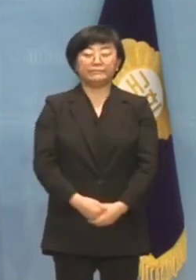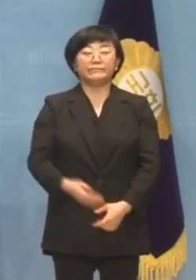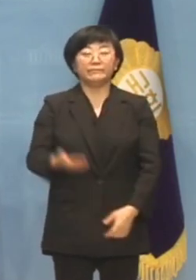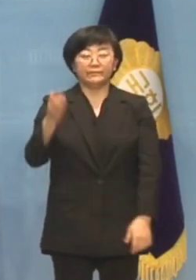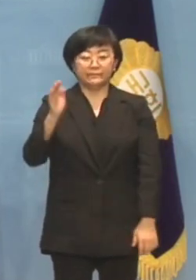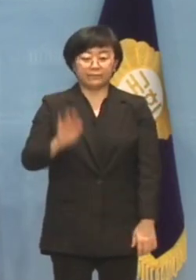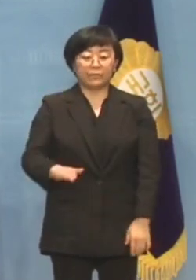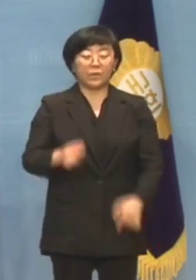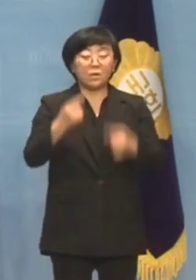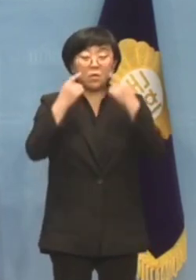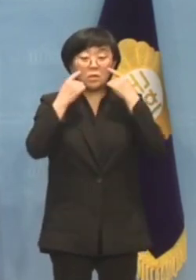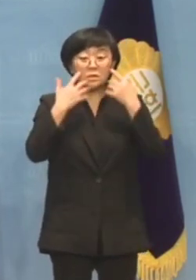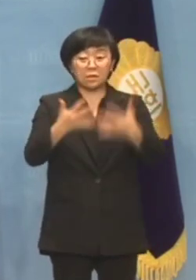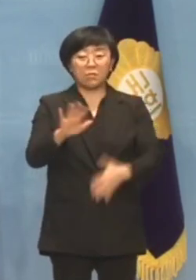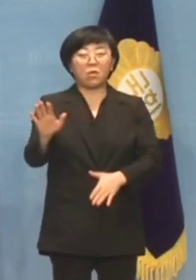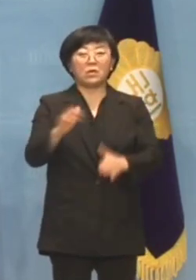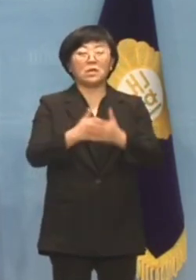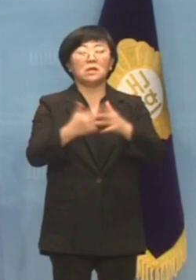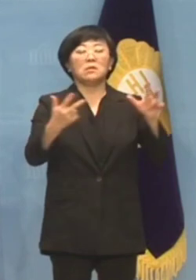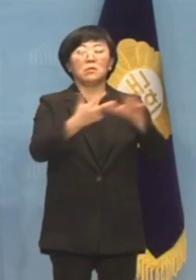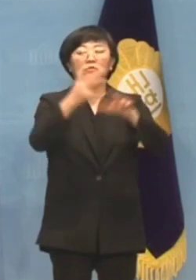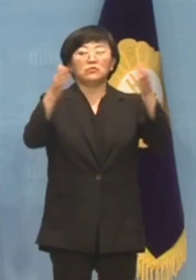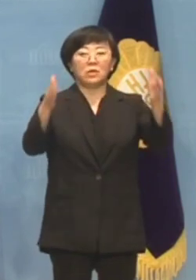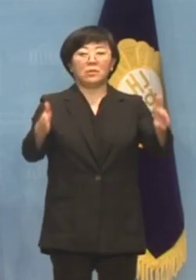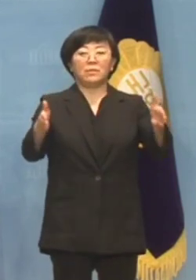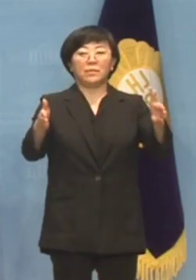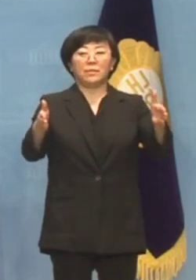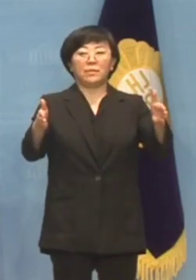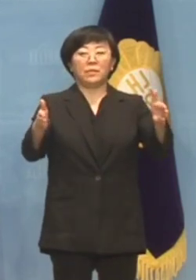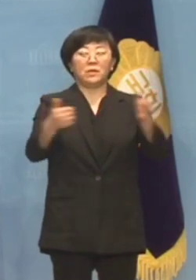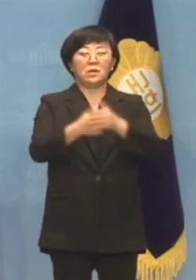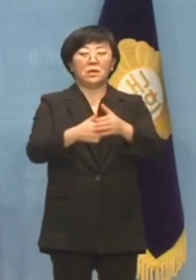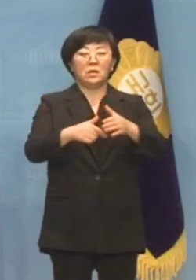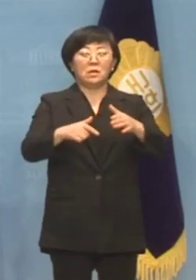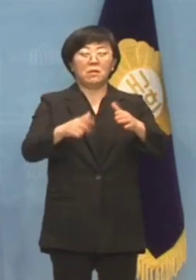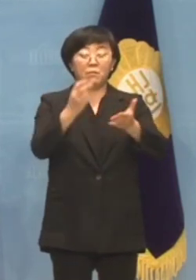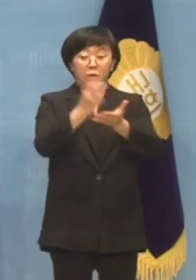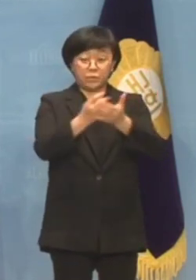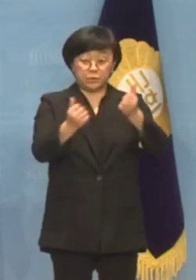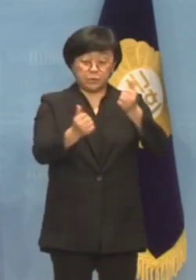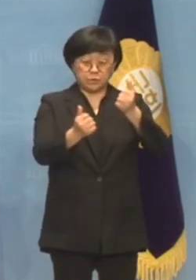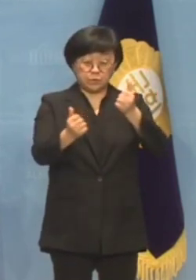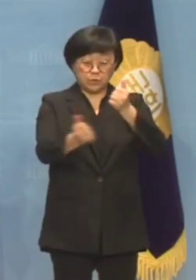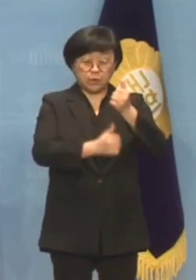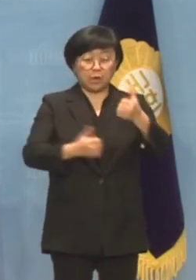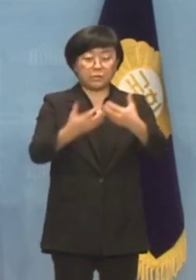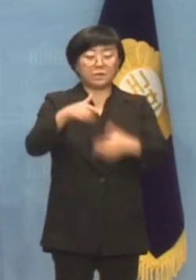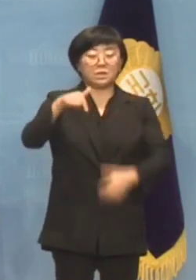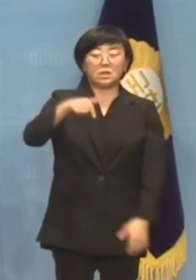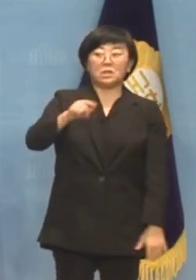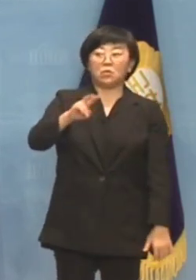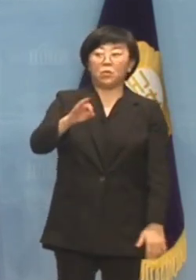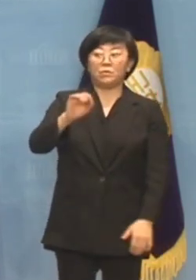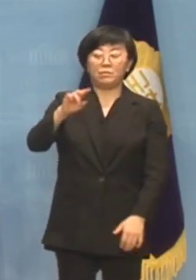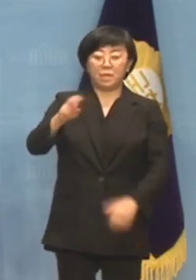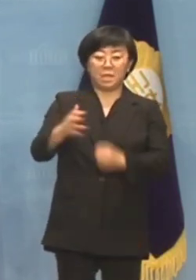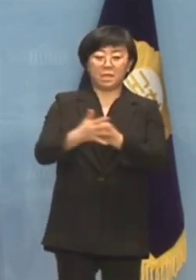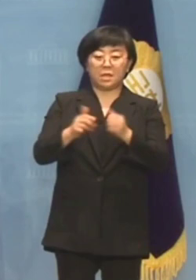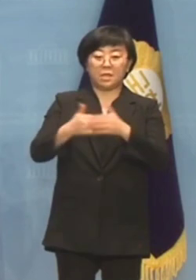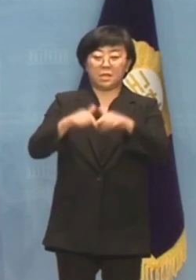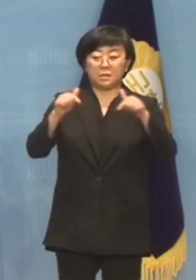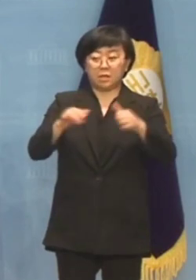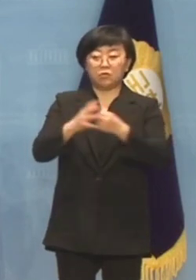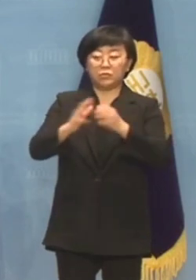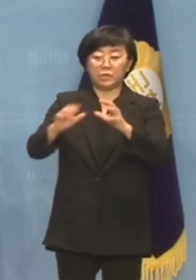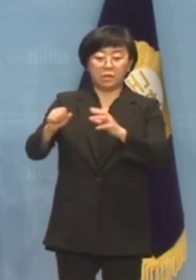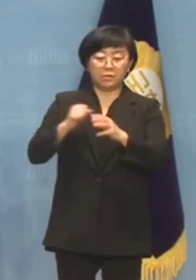하지만 분명한 사실은 이번 주 내에 일소위를 개의하자는 민주당 기동민 간사의 요청이 있었으며